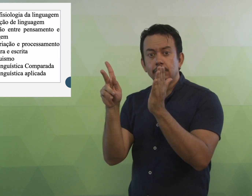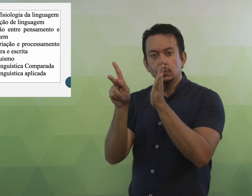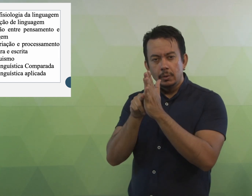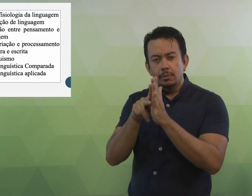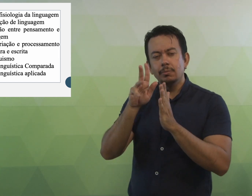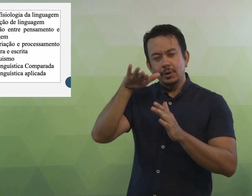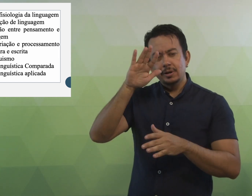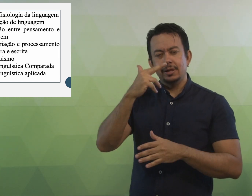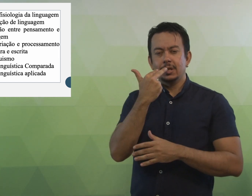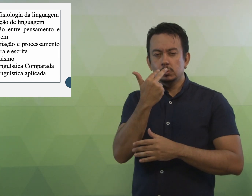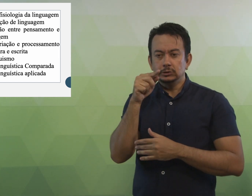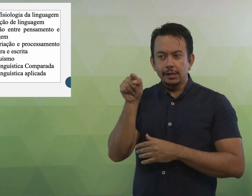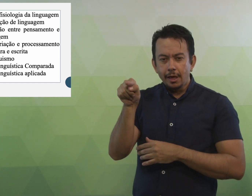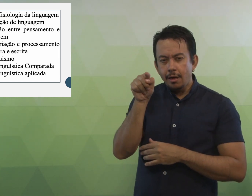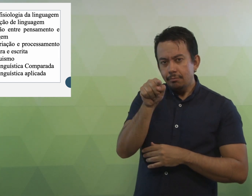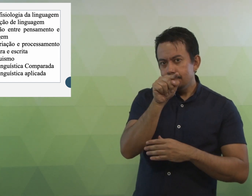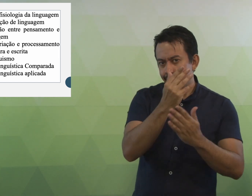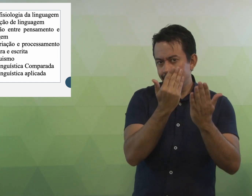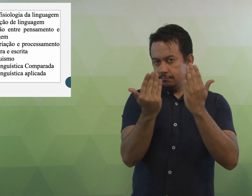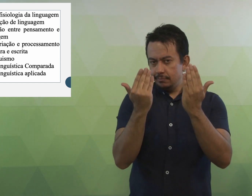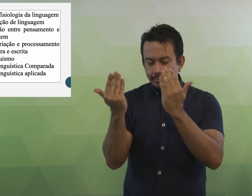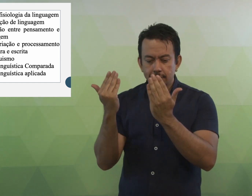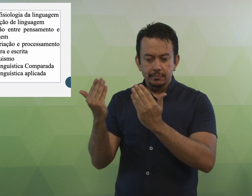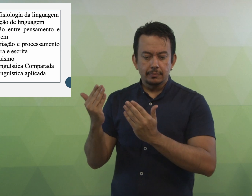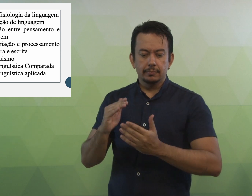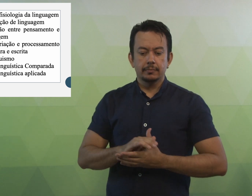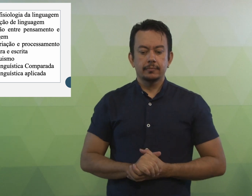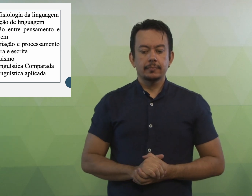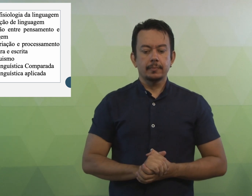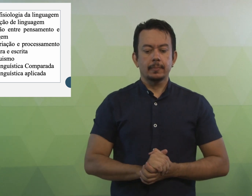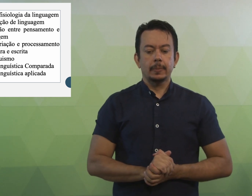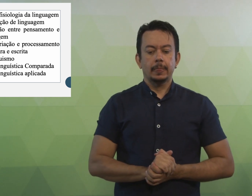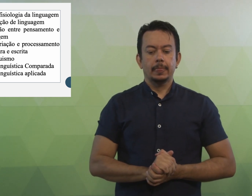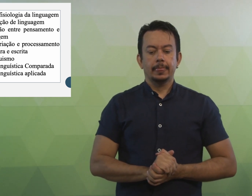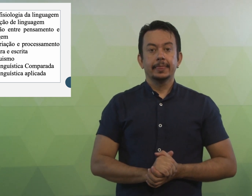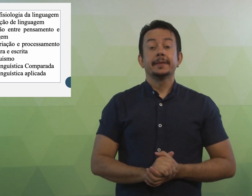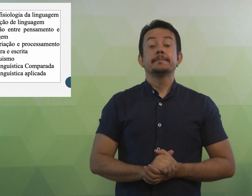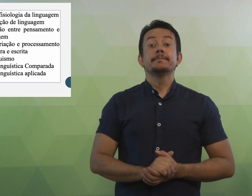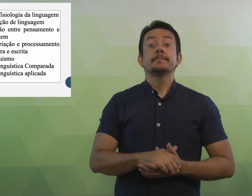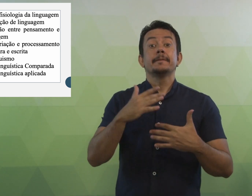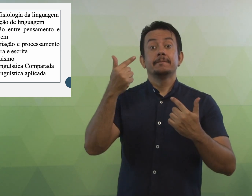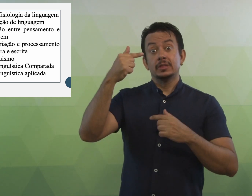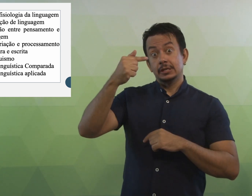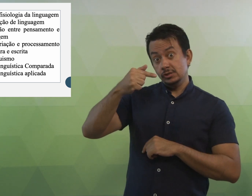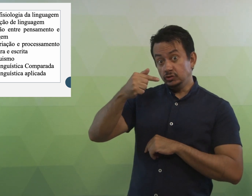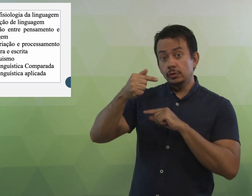desenvolvimento sendo comparado a outro desenvolvimento.